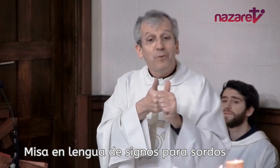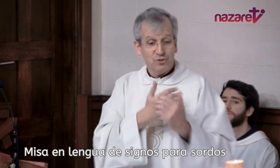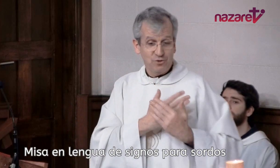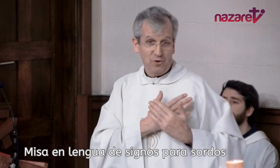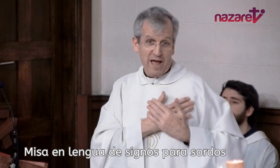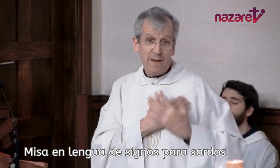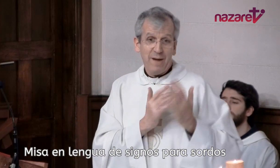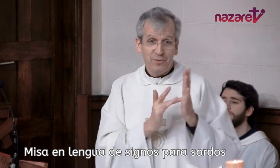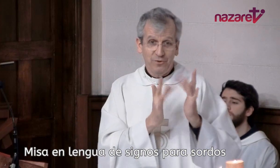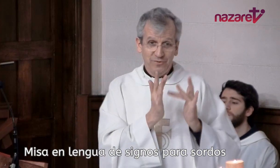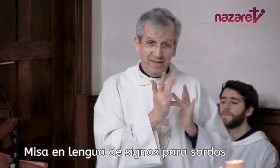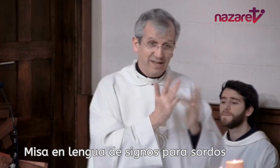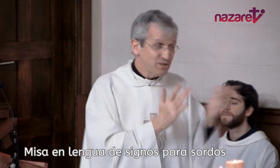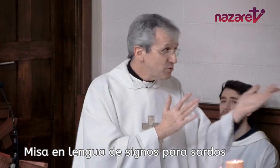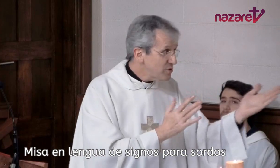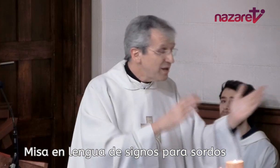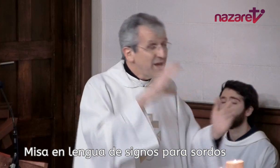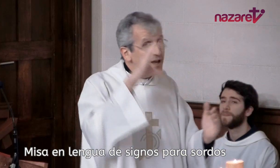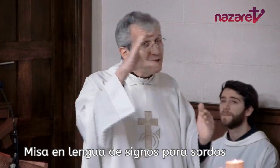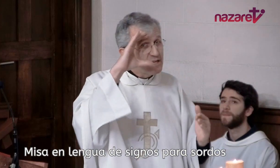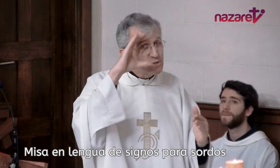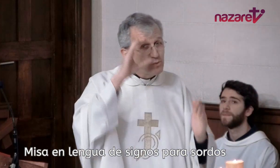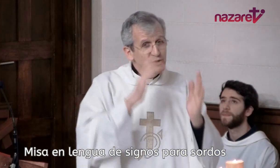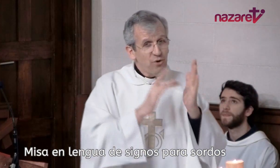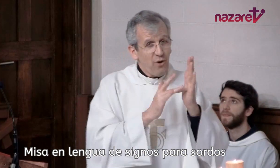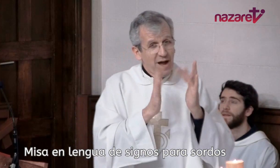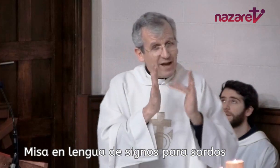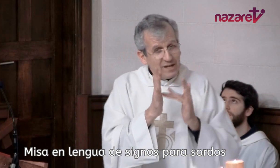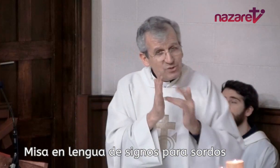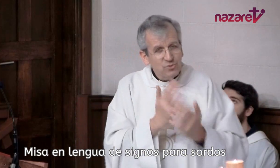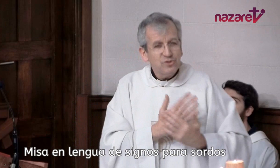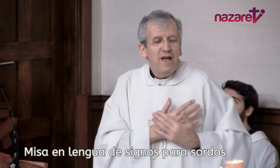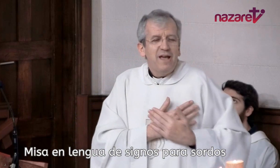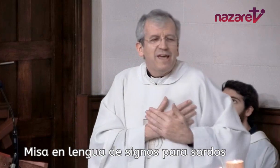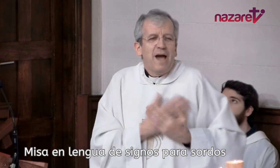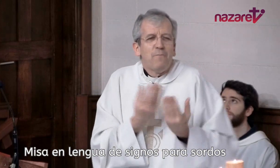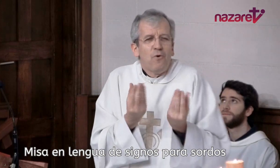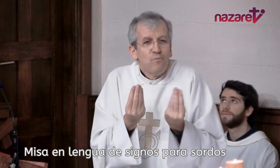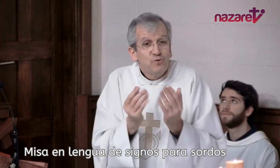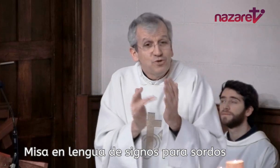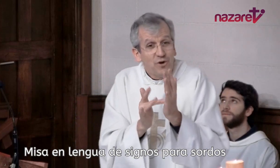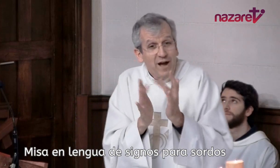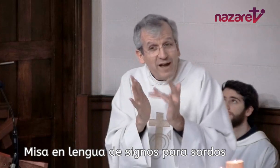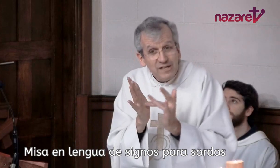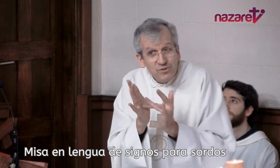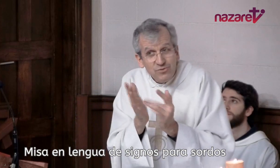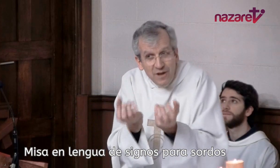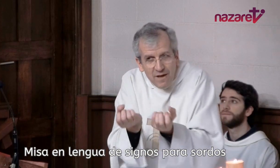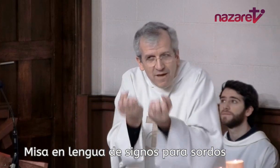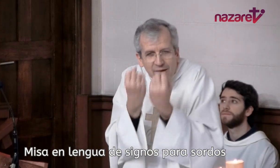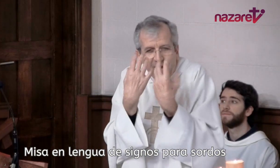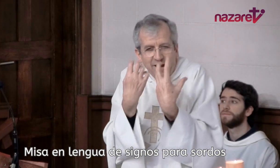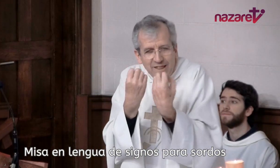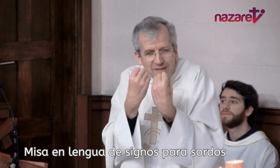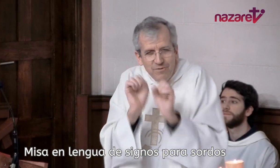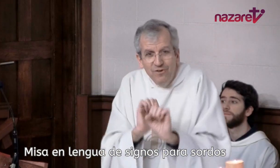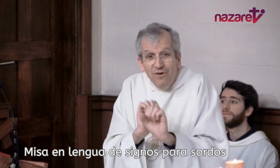apóstol amado de Jesús, que escuchó a Jesús, que amó mucho a Jesús, que recibió